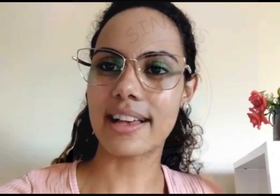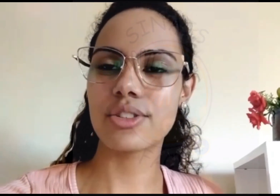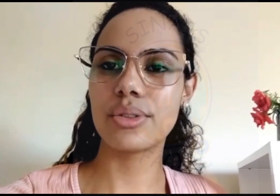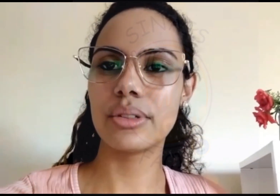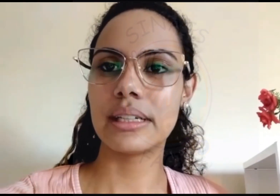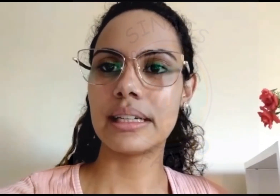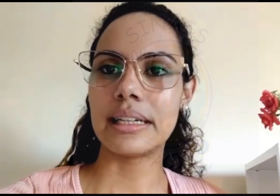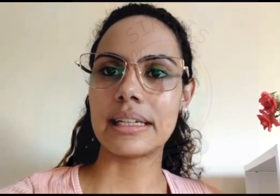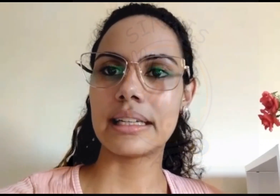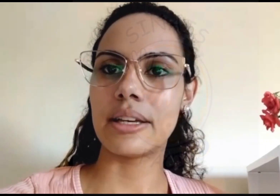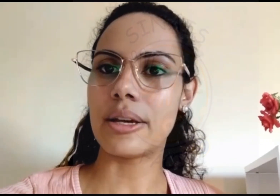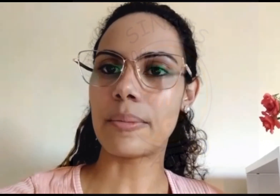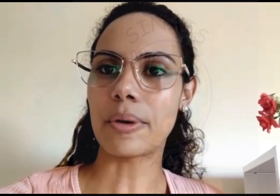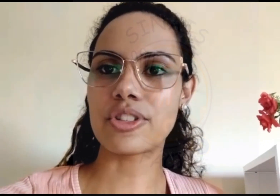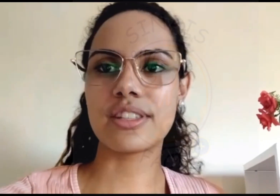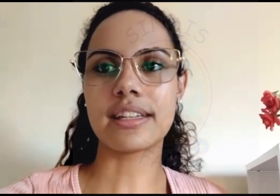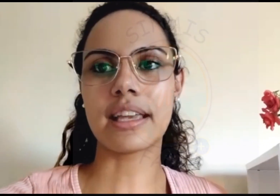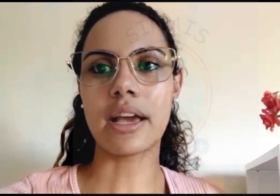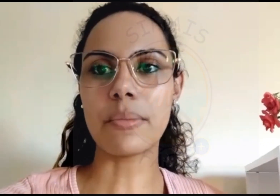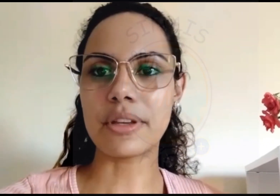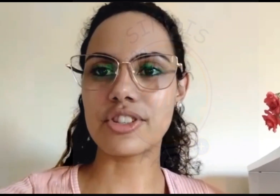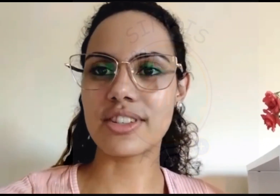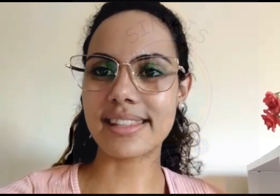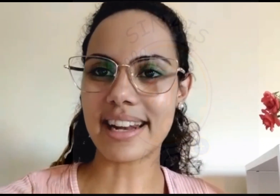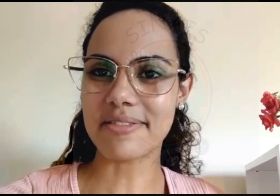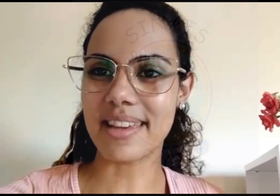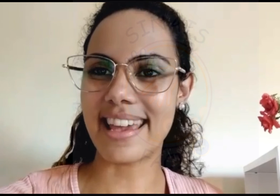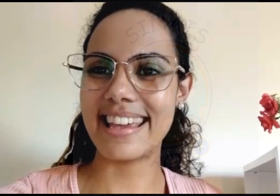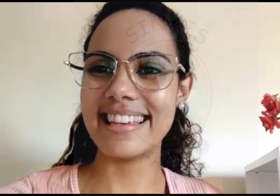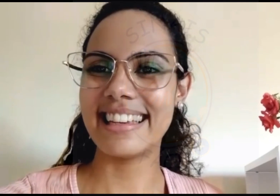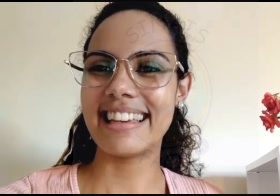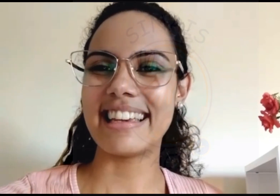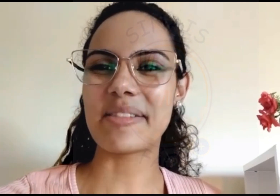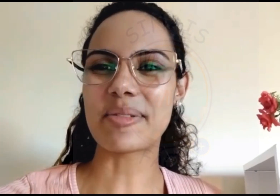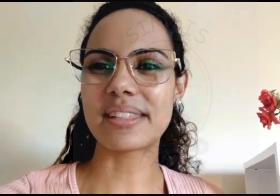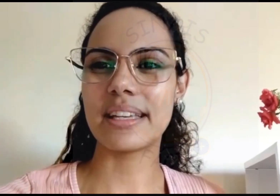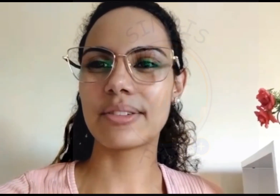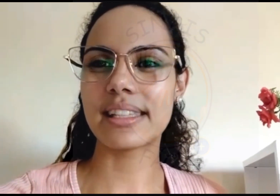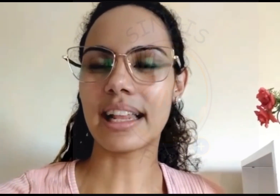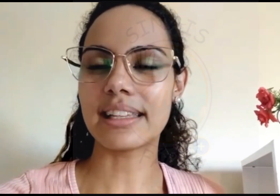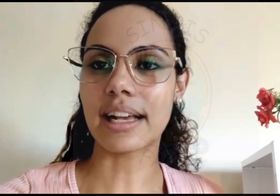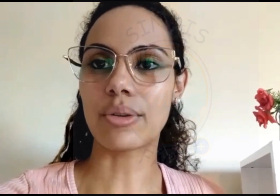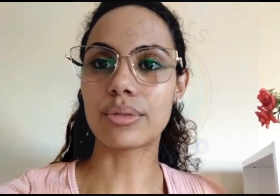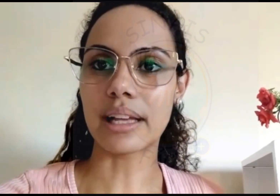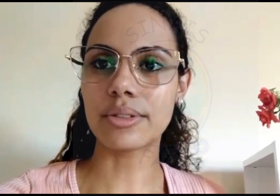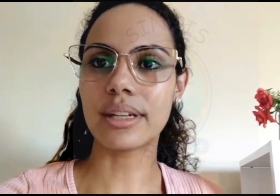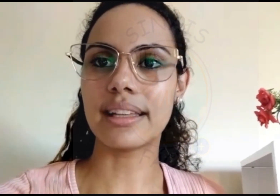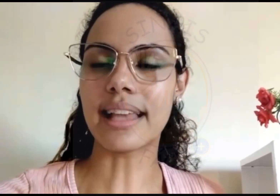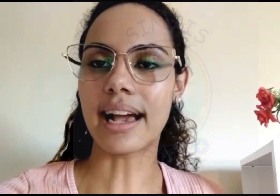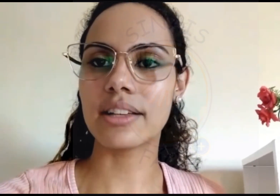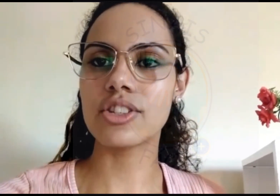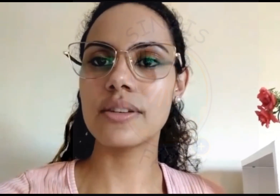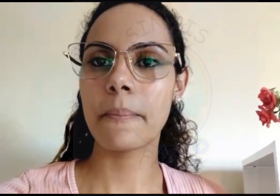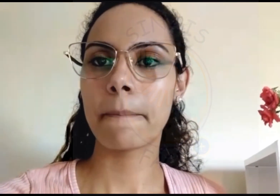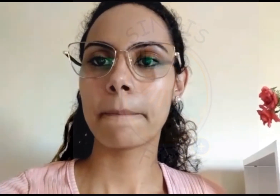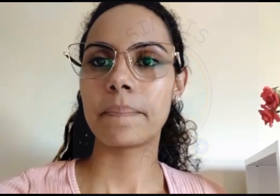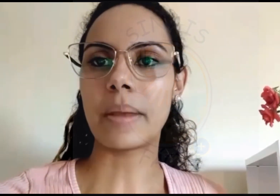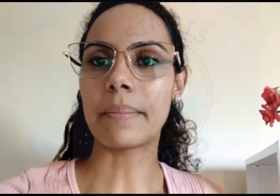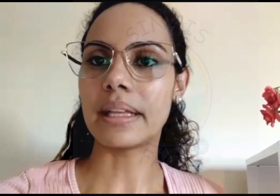Fácil que eu posso dizer que realmente destravei e consigo sinalizar com naturalidade da maneira